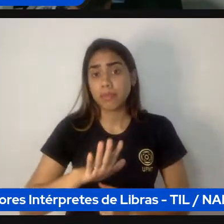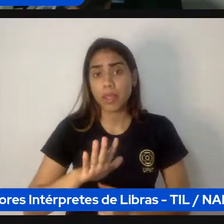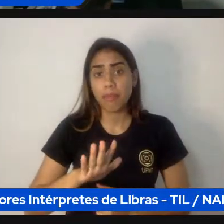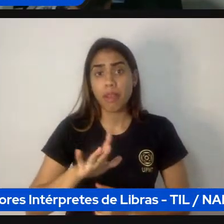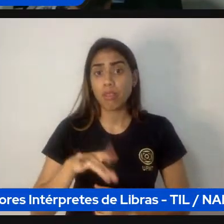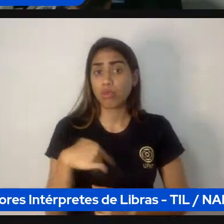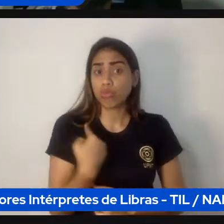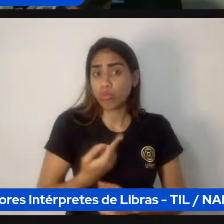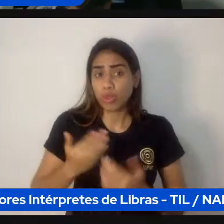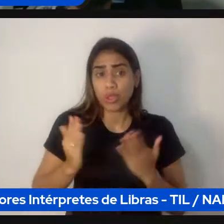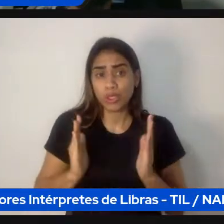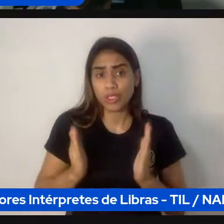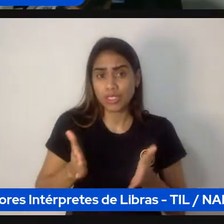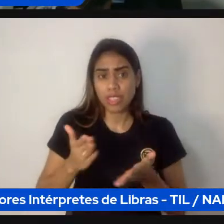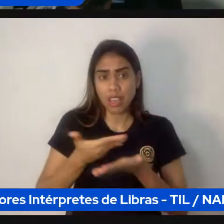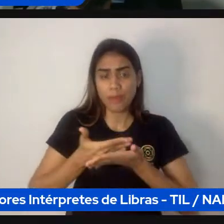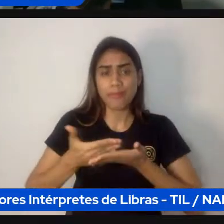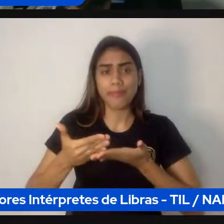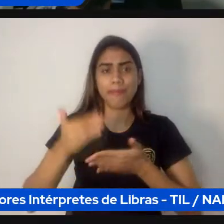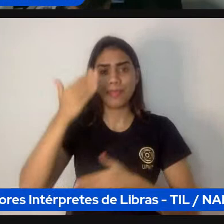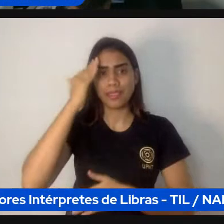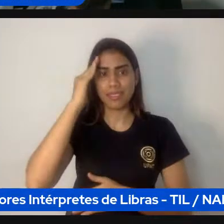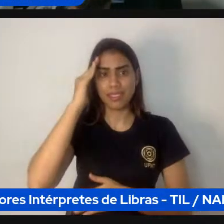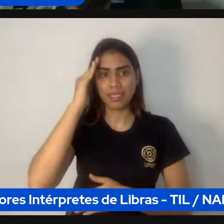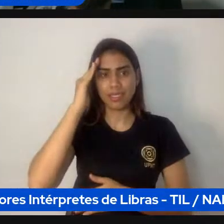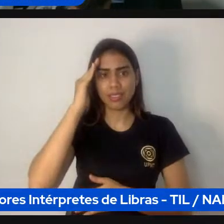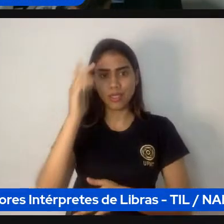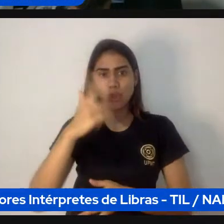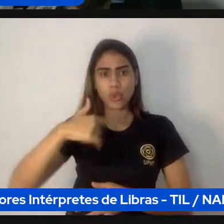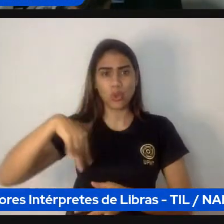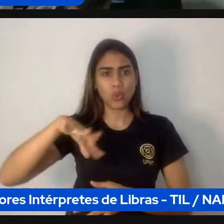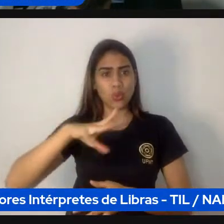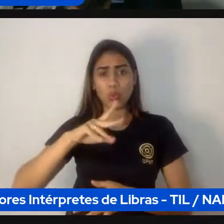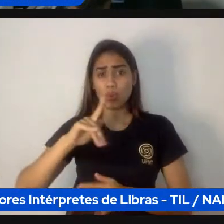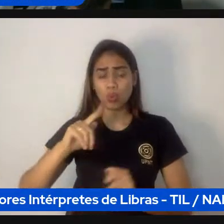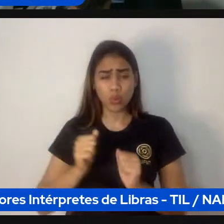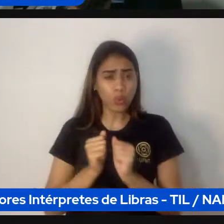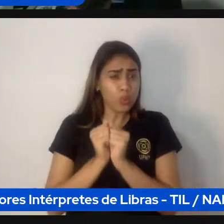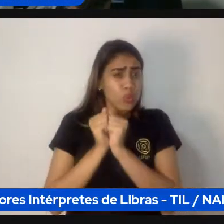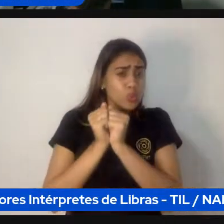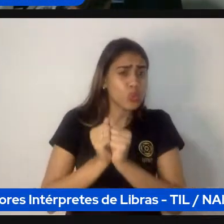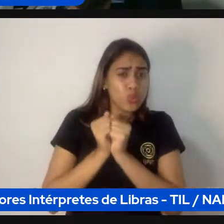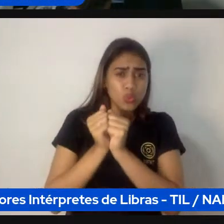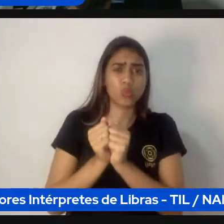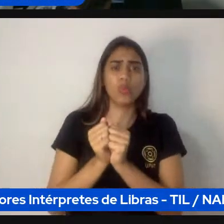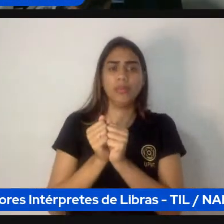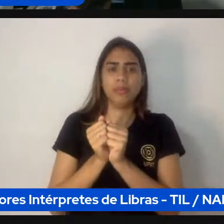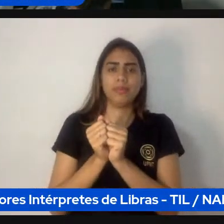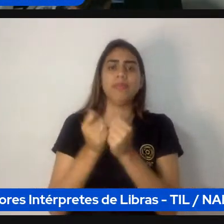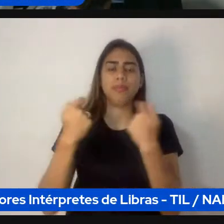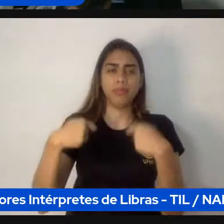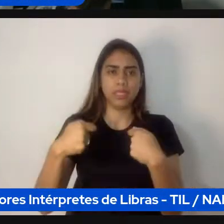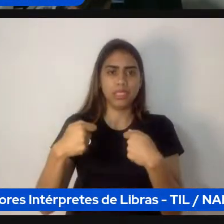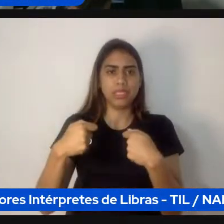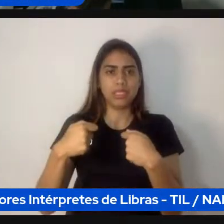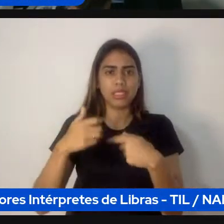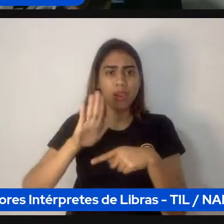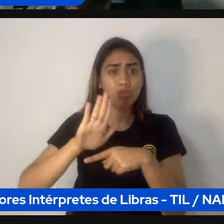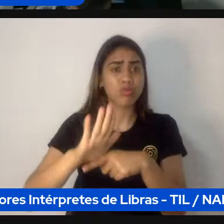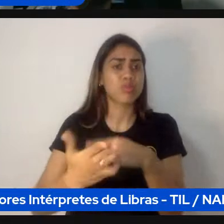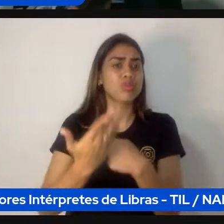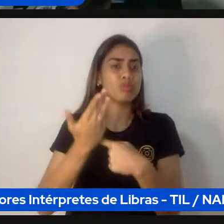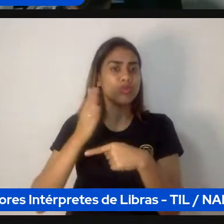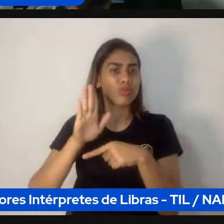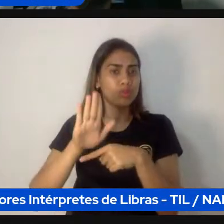que estamos todos juntos no mesmo barco. Eu acho que essa que é a questão. E o quanto todos podemos nos ajudar